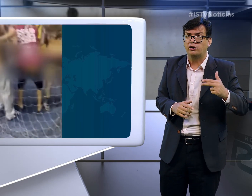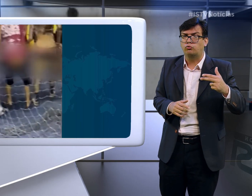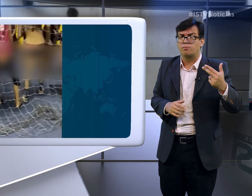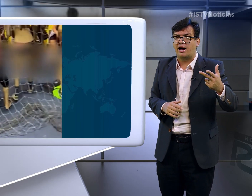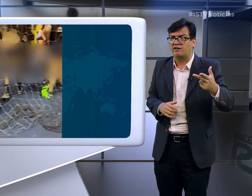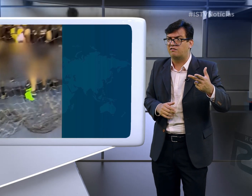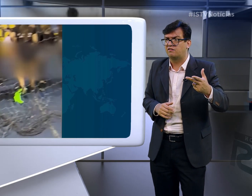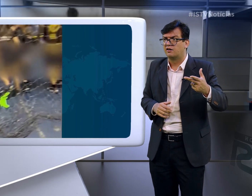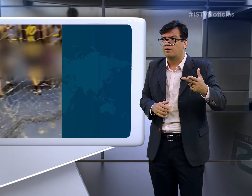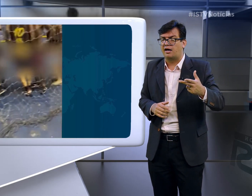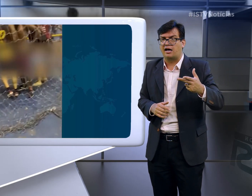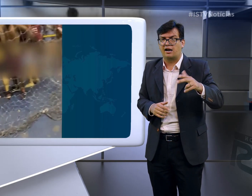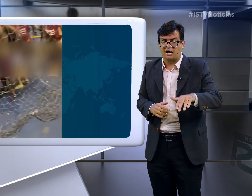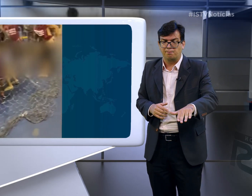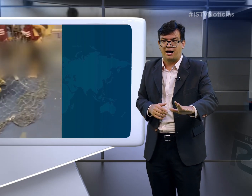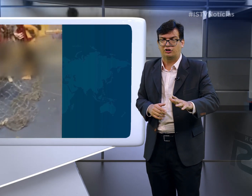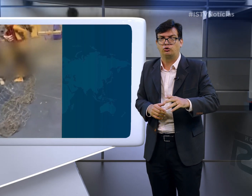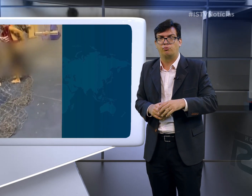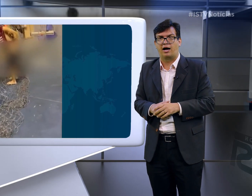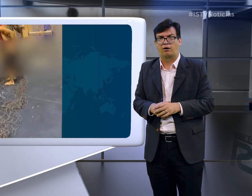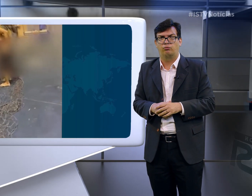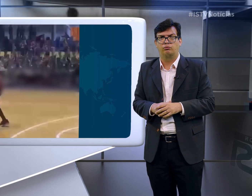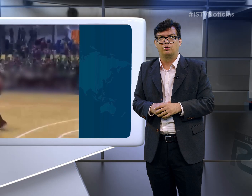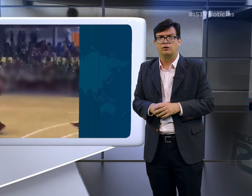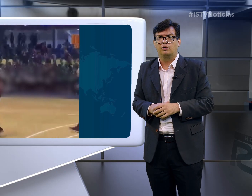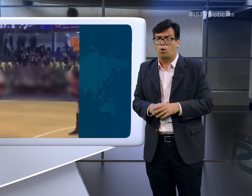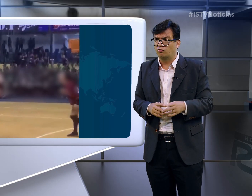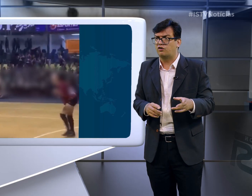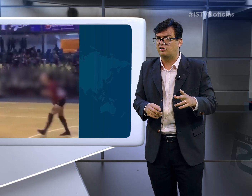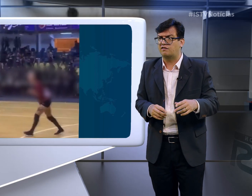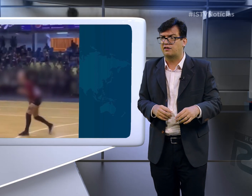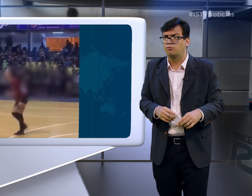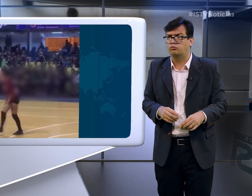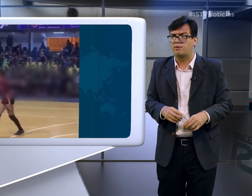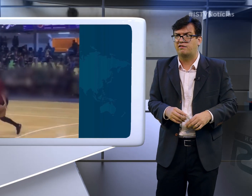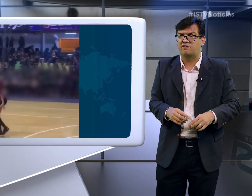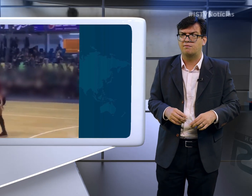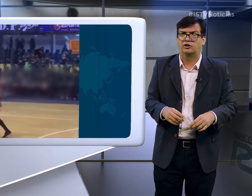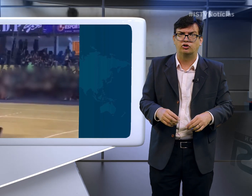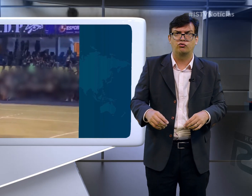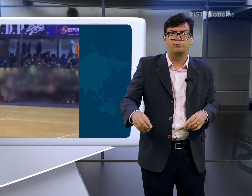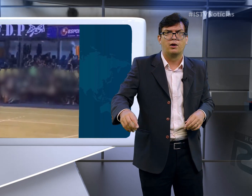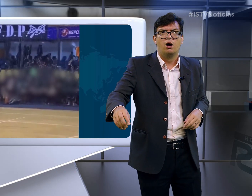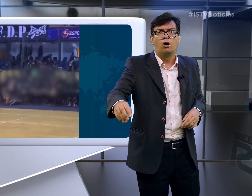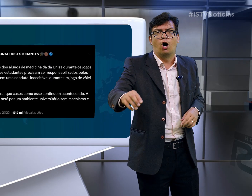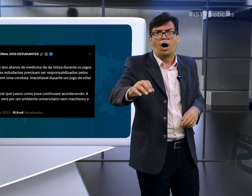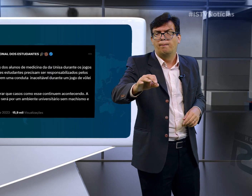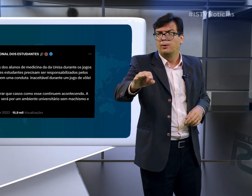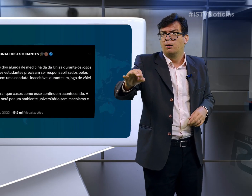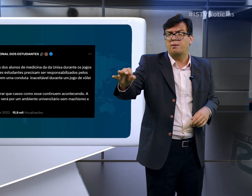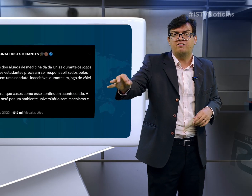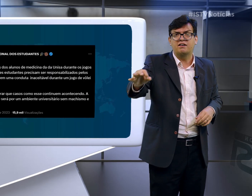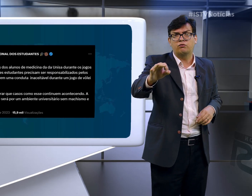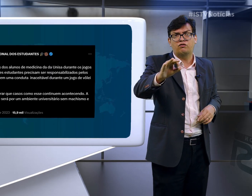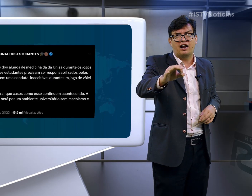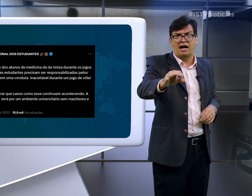muito mais lá embaixo do buraco? Com certeza tem muito mais em cima disso. Ó, pesquisa do